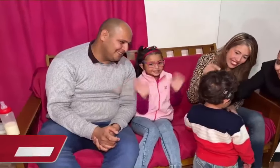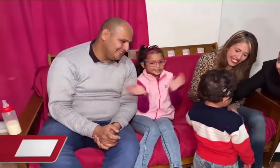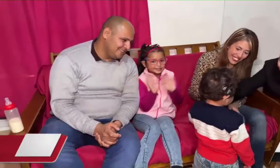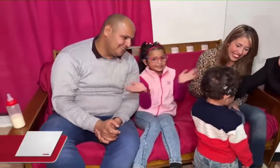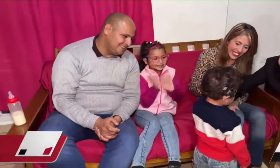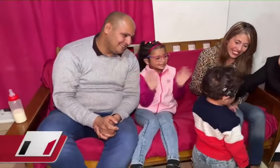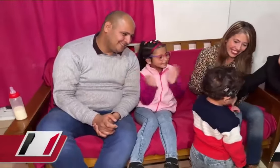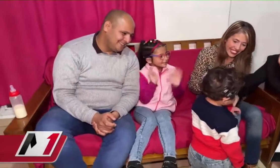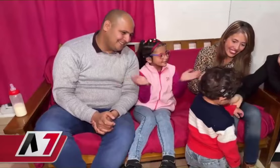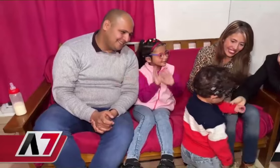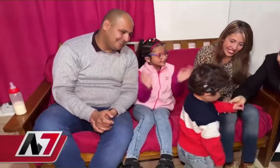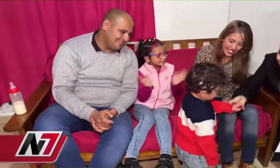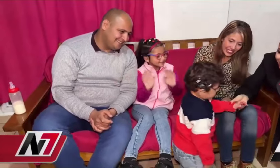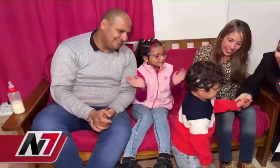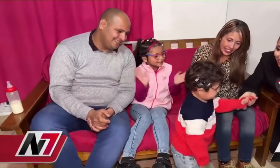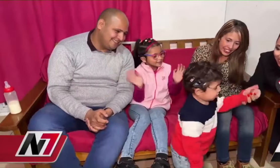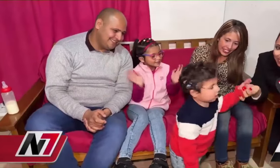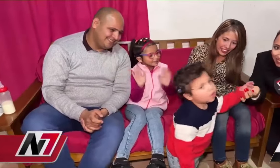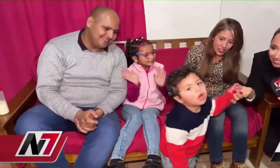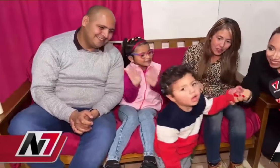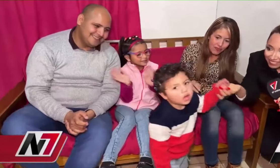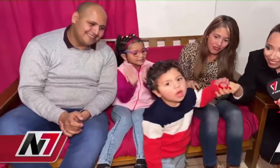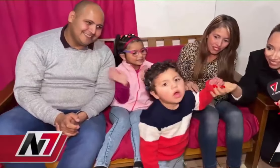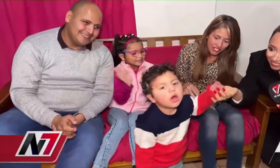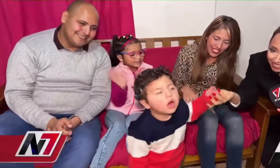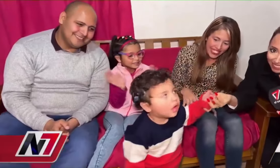esto. Bueno, que Sofi nos trajo esta hermosa historia.